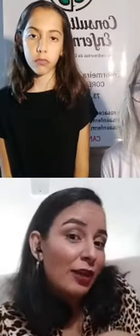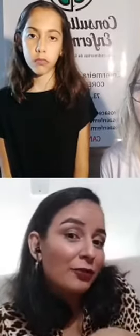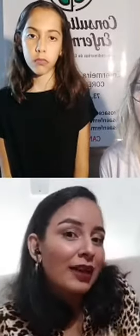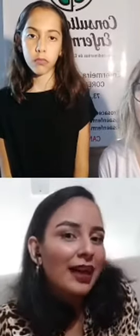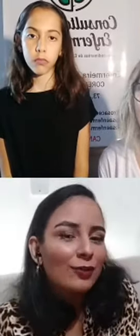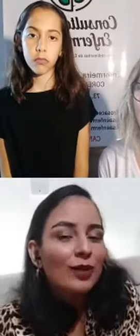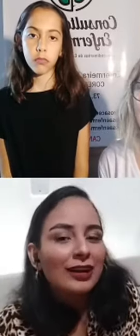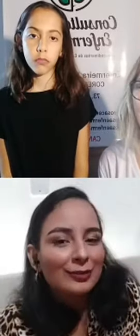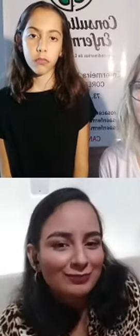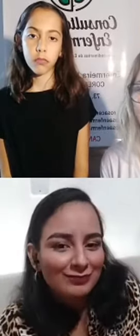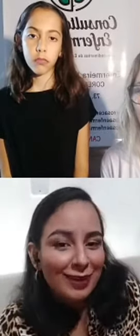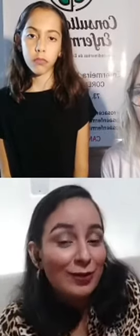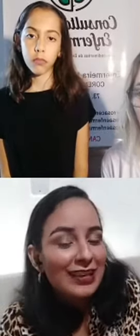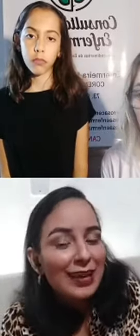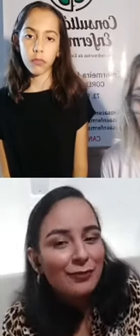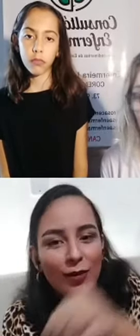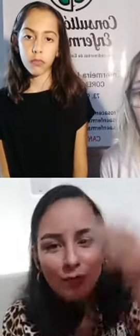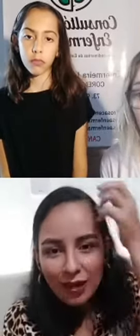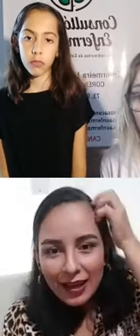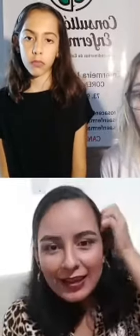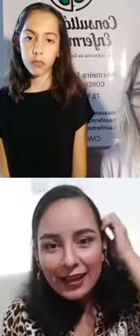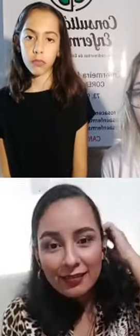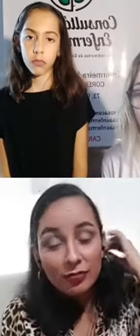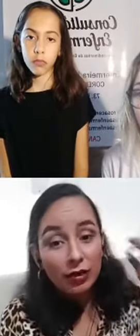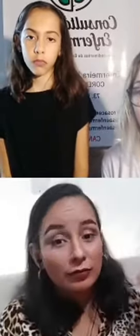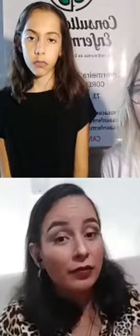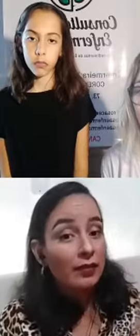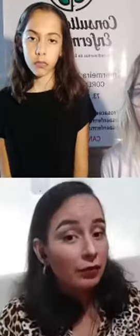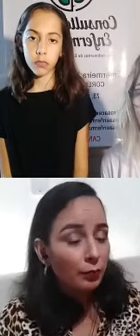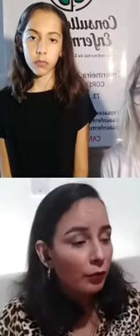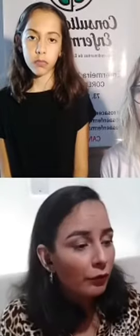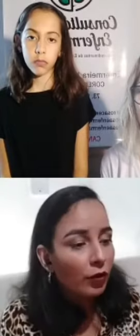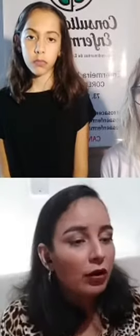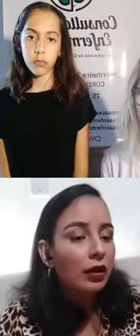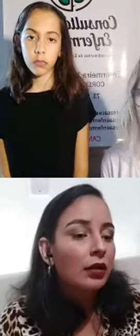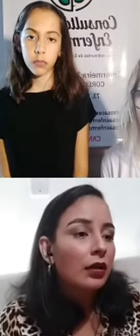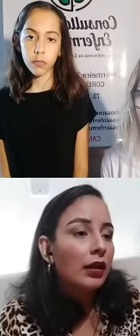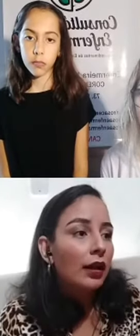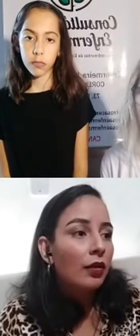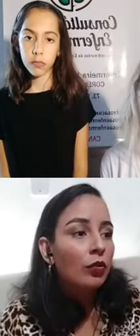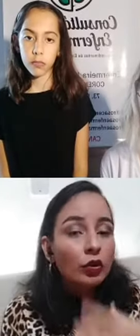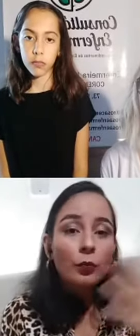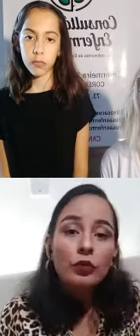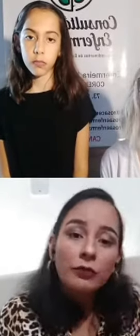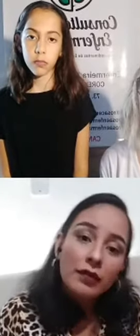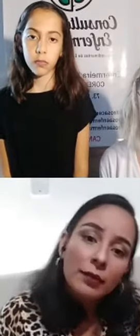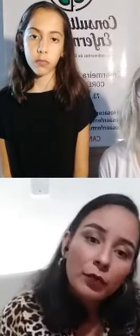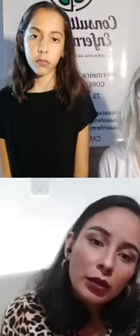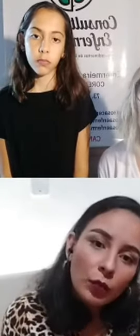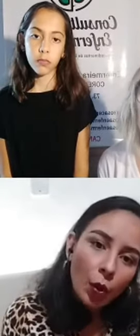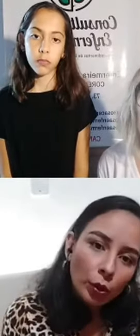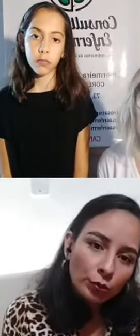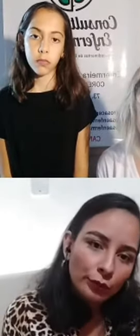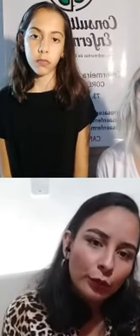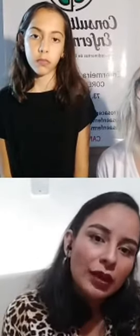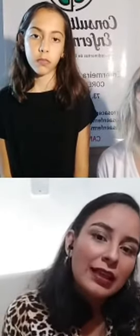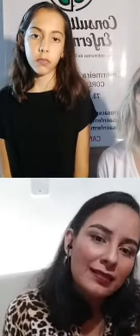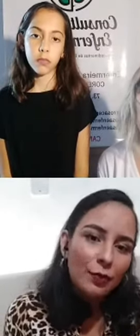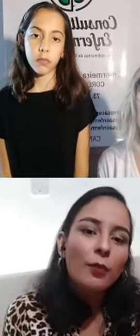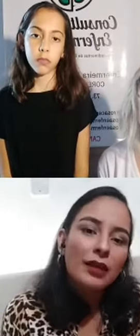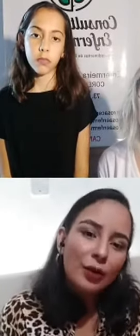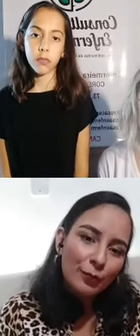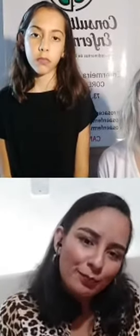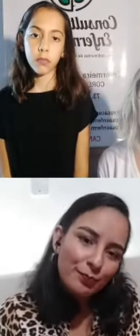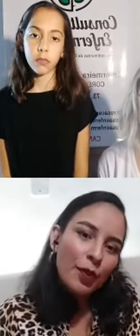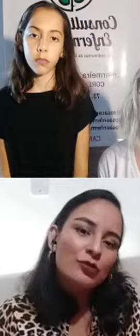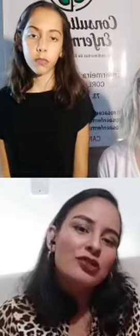eu ia ficar em casa 1 ano. Eu queria ficar em casa 1 ano fazendo por Flora o que eu não pude fazer por nenhum outro. Porque nesse